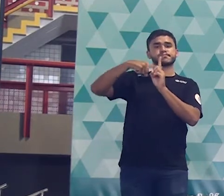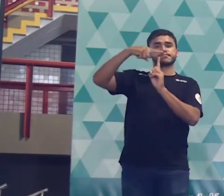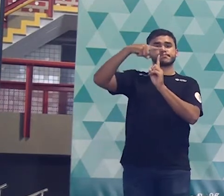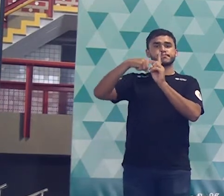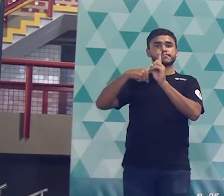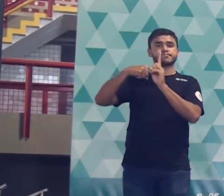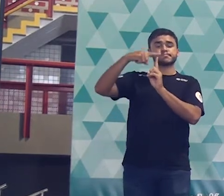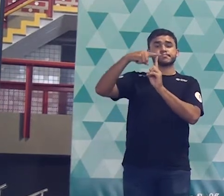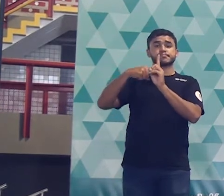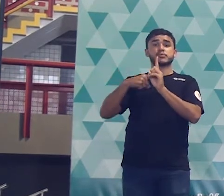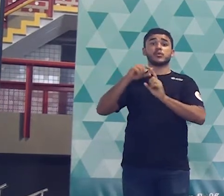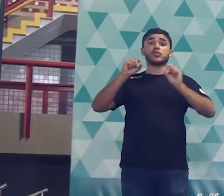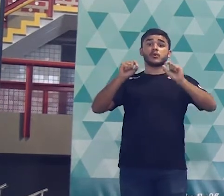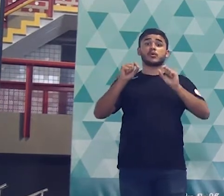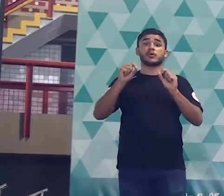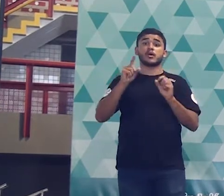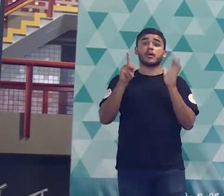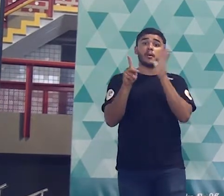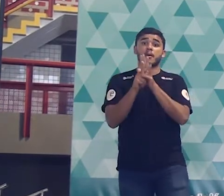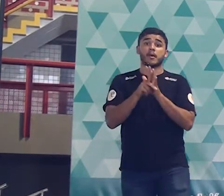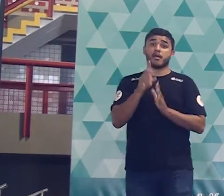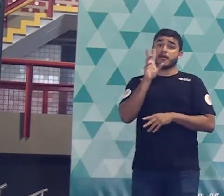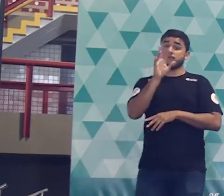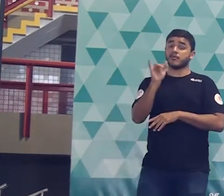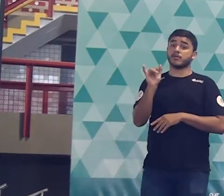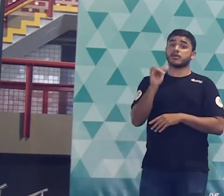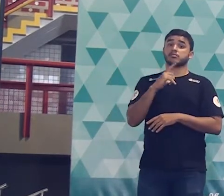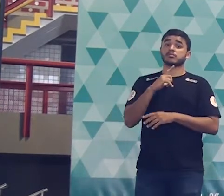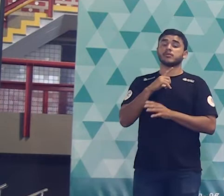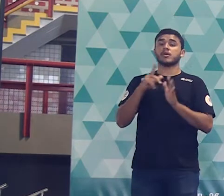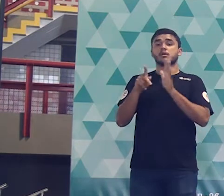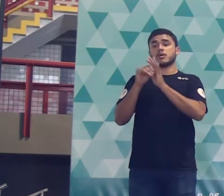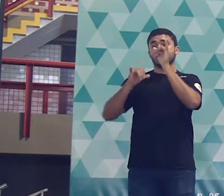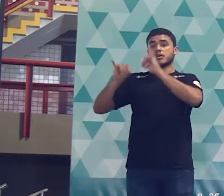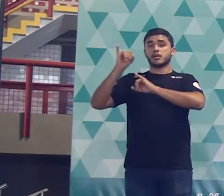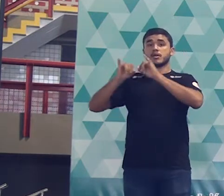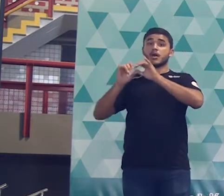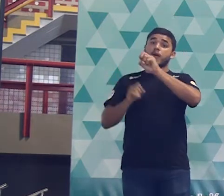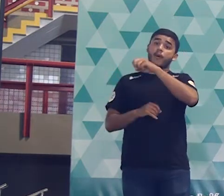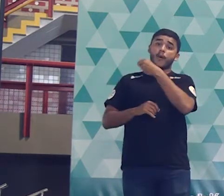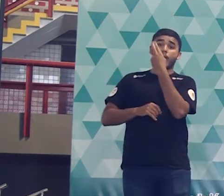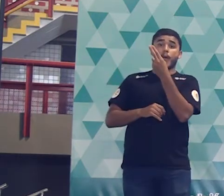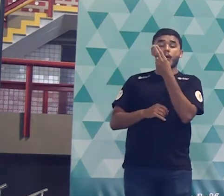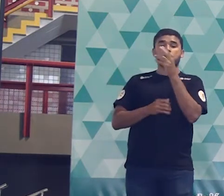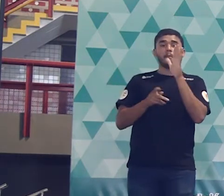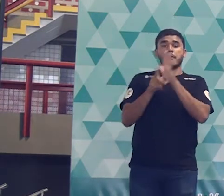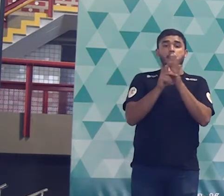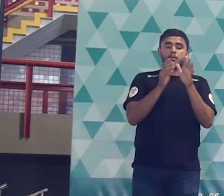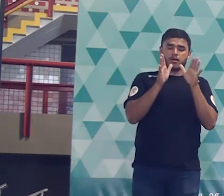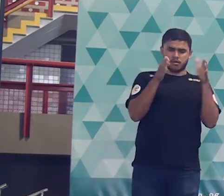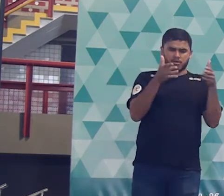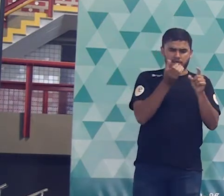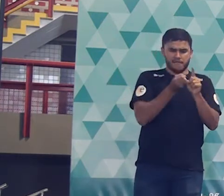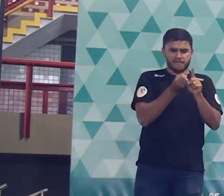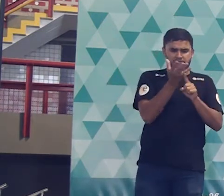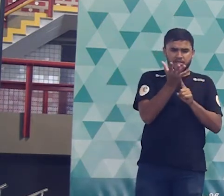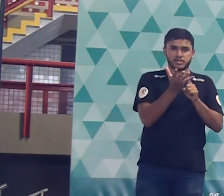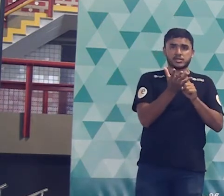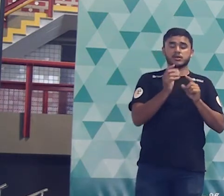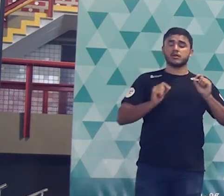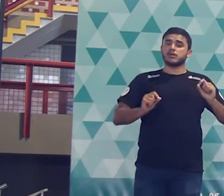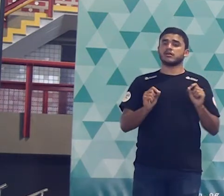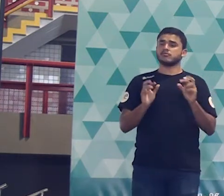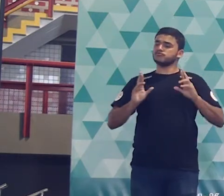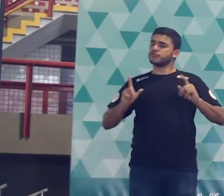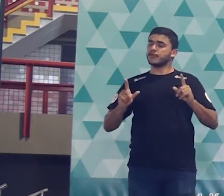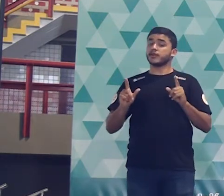gente fala basicamente de quê? De transformações que podem ser químicas ou físicas. Aí a galera pergunta assim, qual a diferença